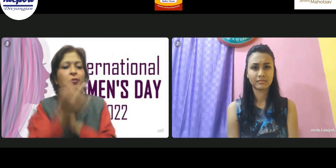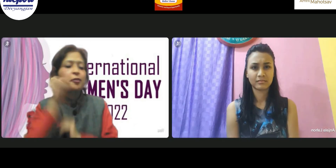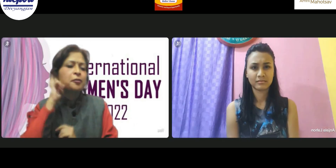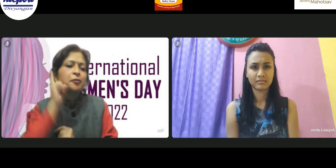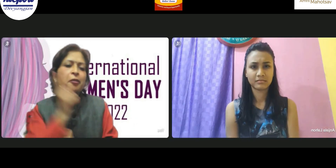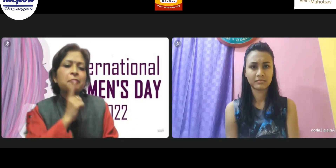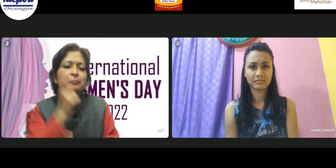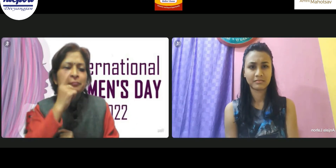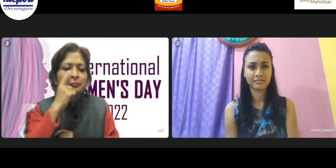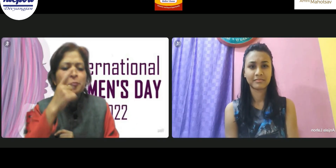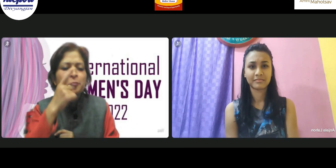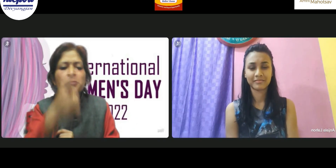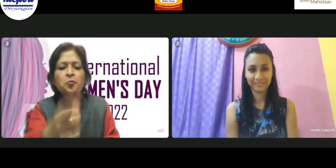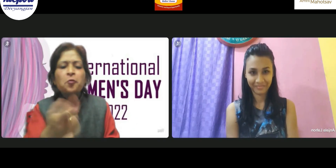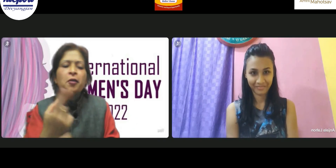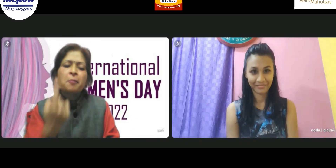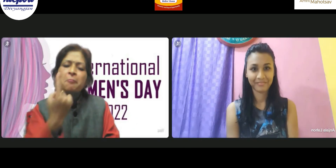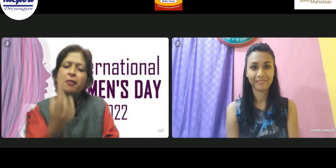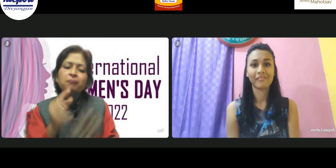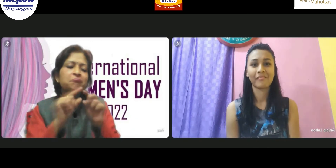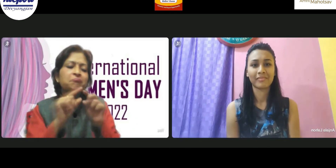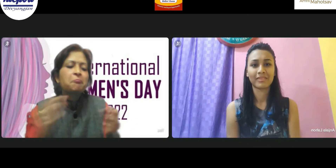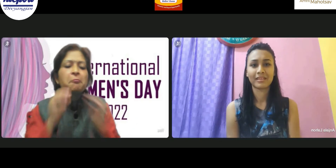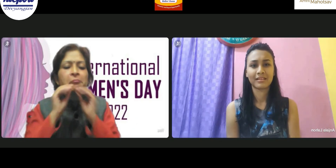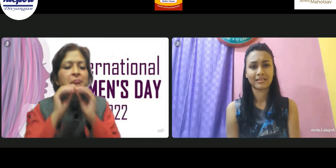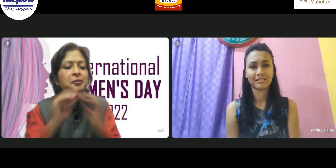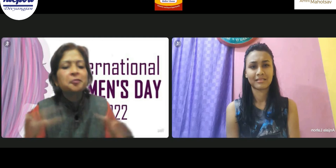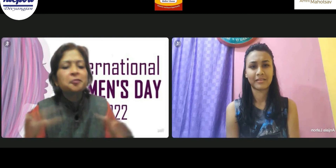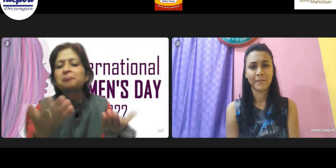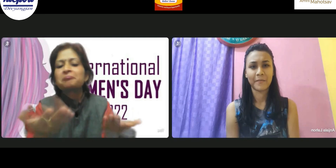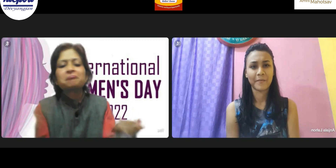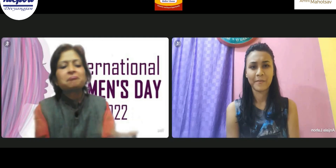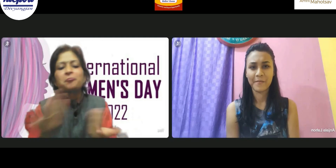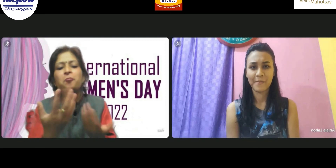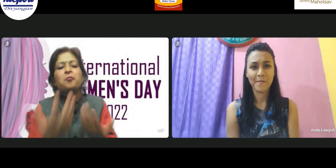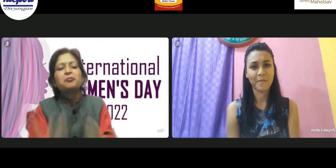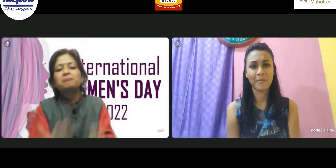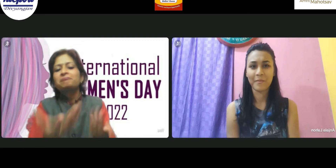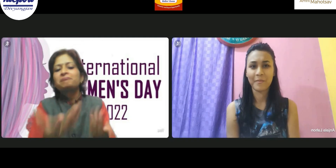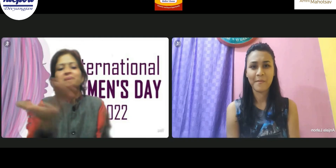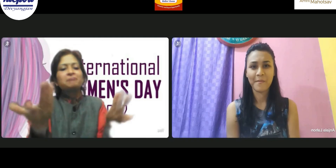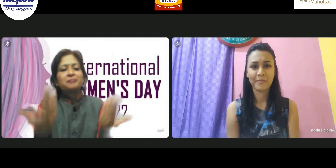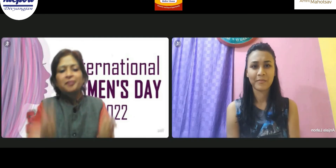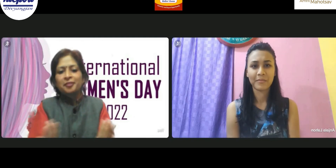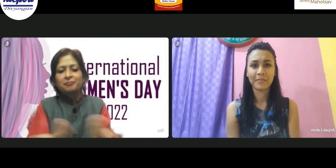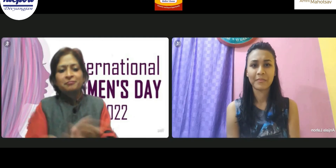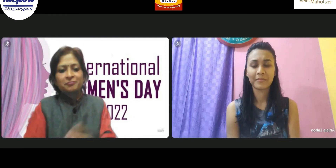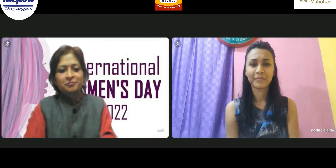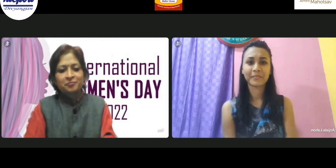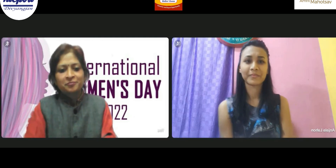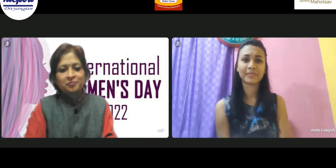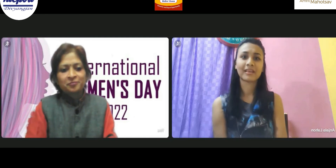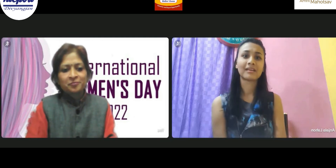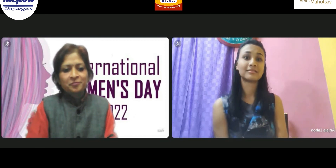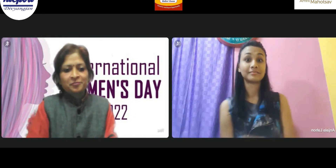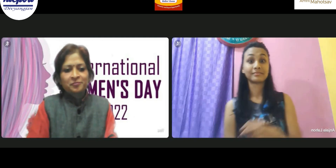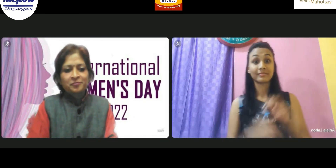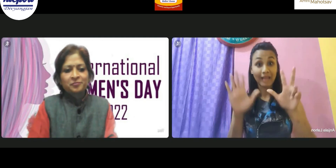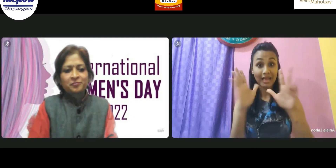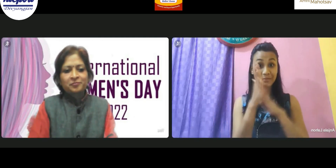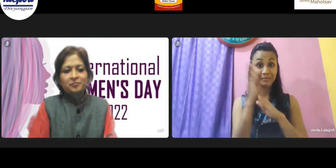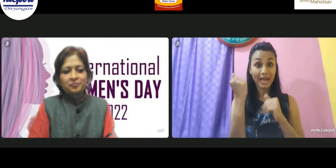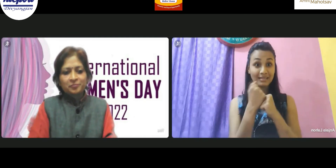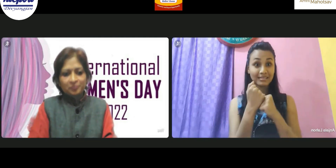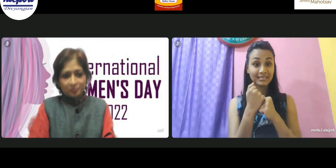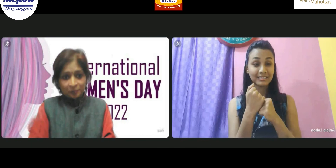महिला दिवस है। ऐसे में आप पूरे विश्व में जो हमारी बधिर लड़कियां हैं, महिलाएं हैं, उनको आप अपना क्या संदेश देना